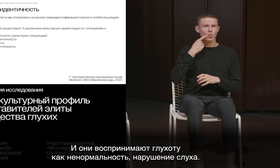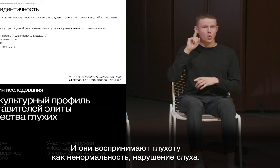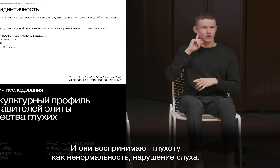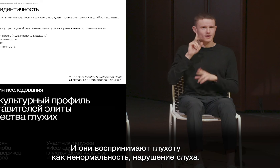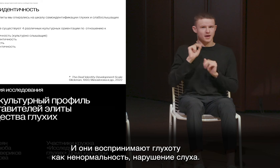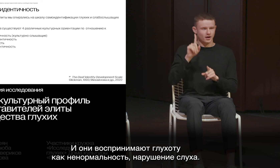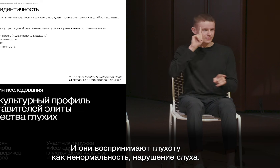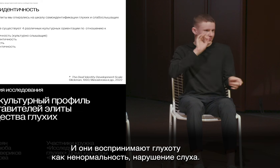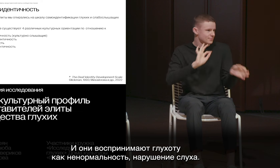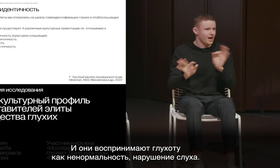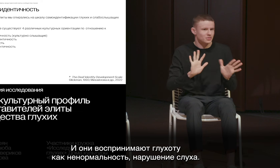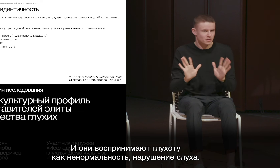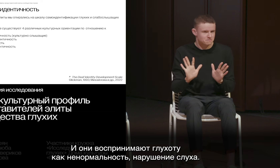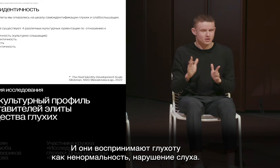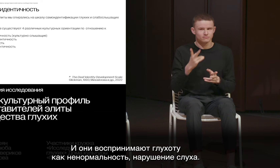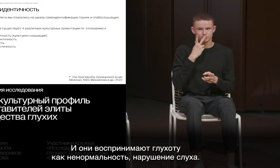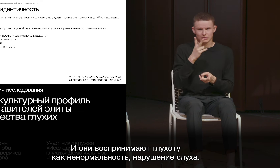они воспринимают глухих как